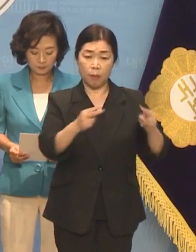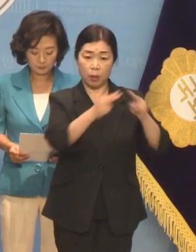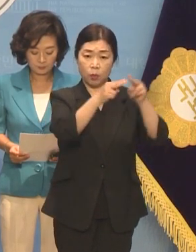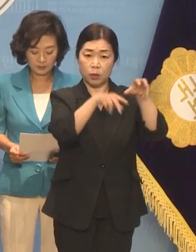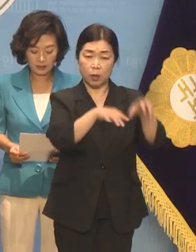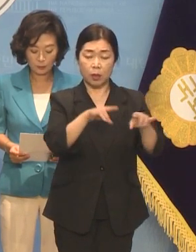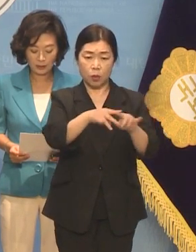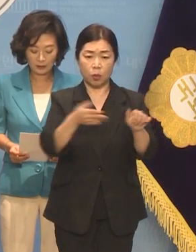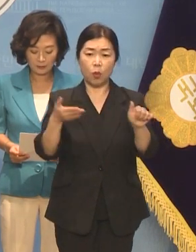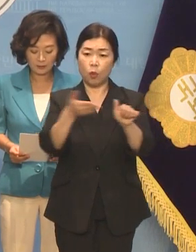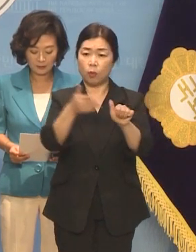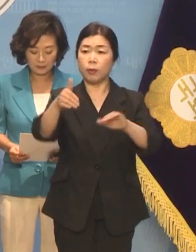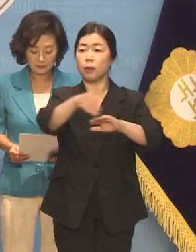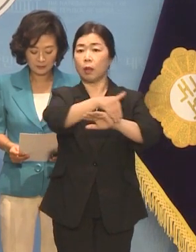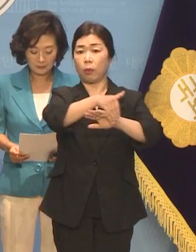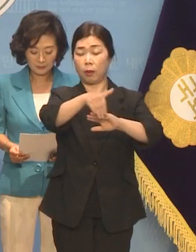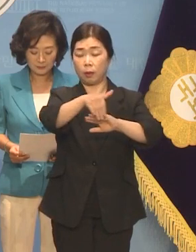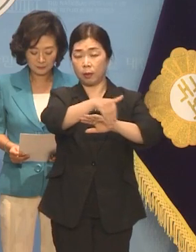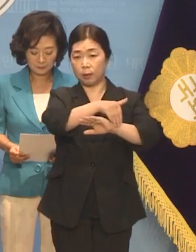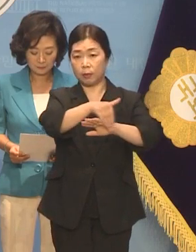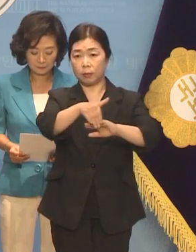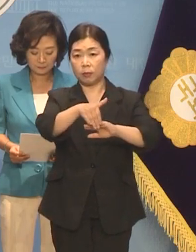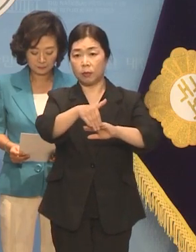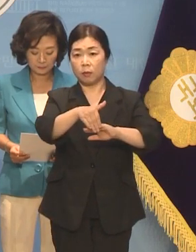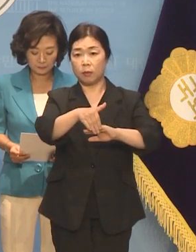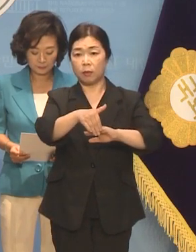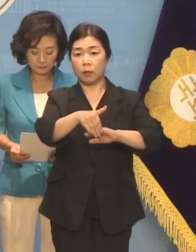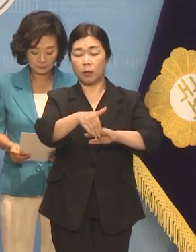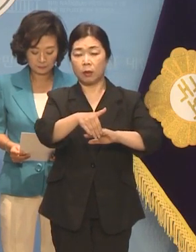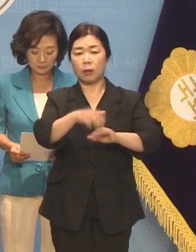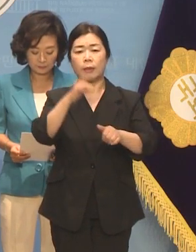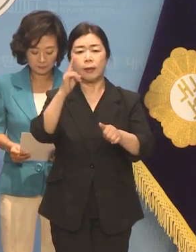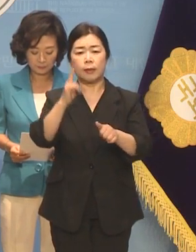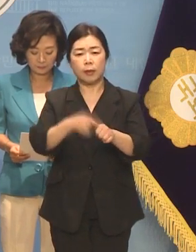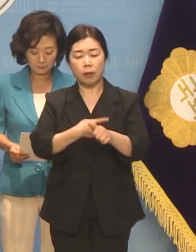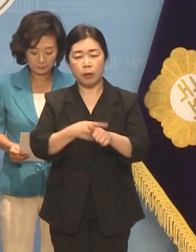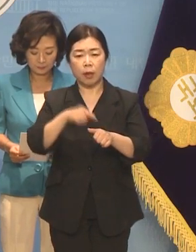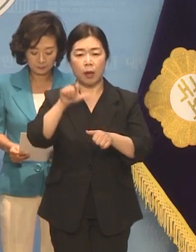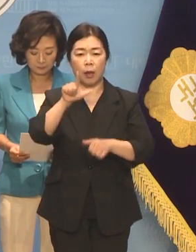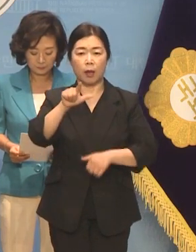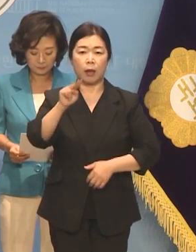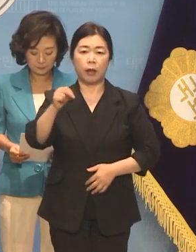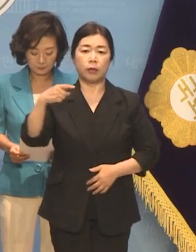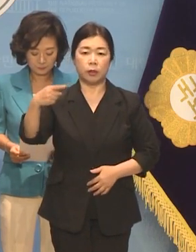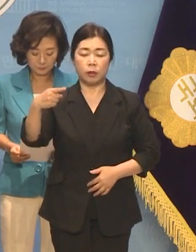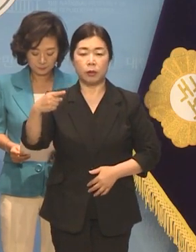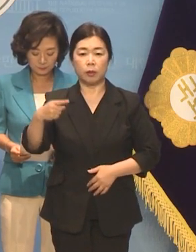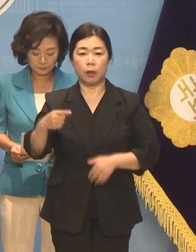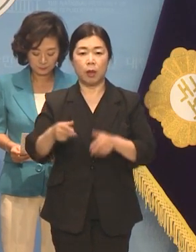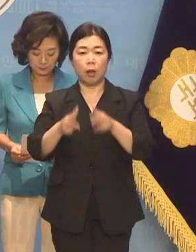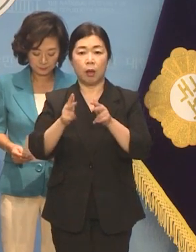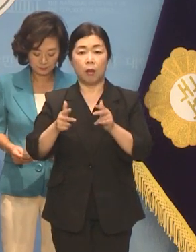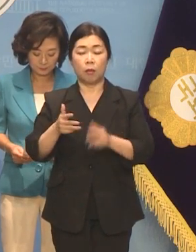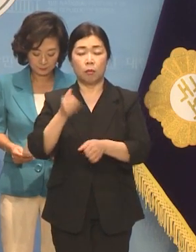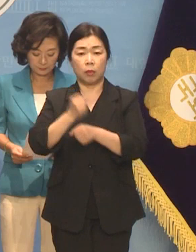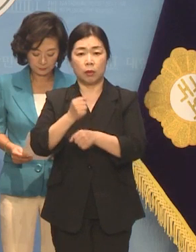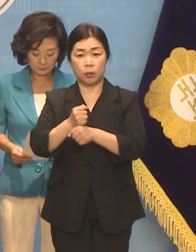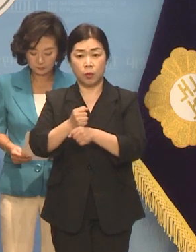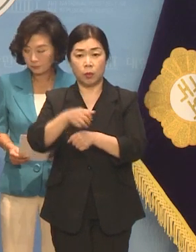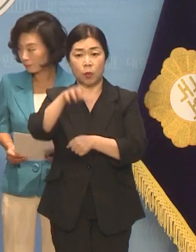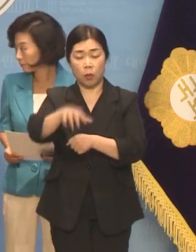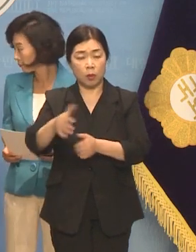공급 계획을 액화 천연가스, 즉 LNG 발전소로 채우려는 계획이